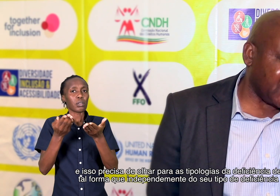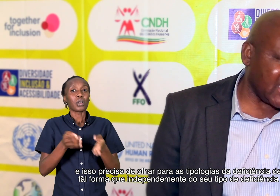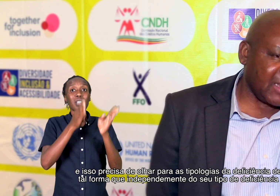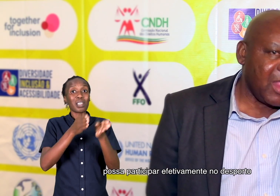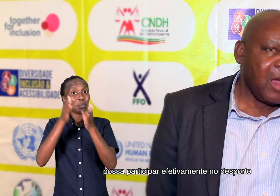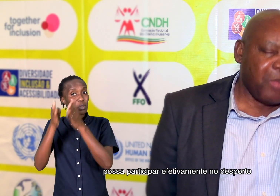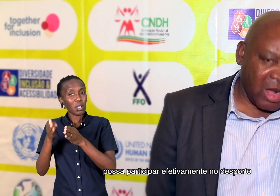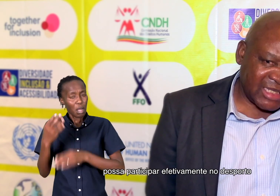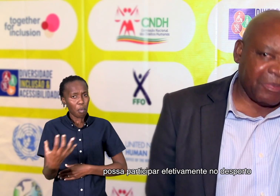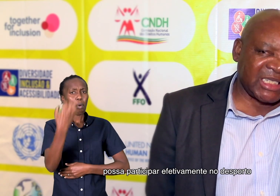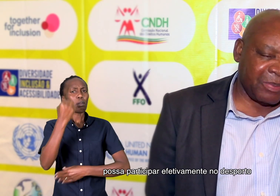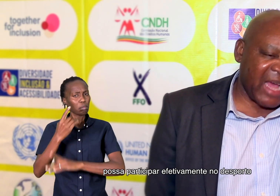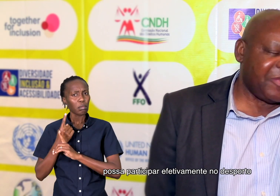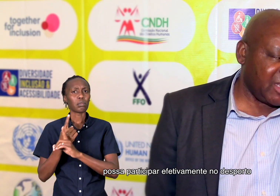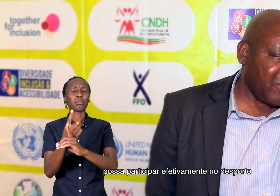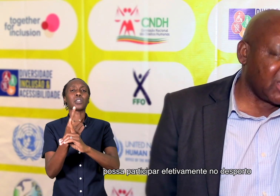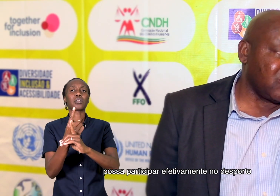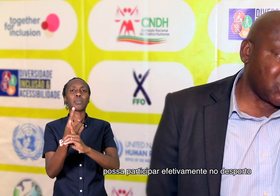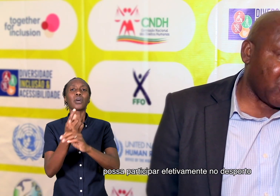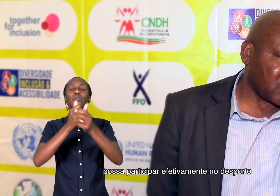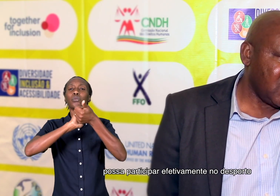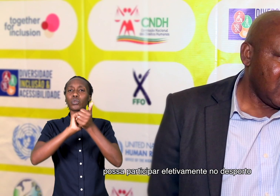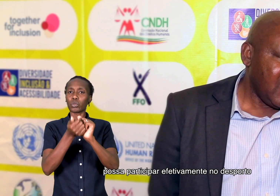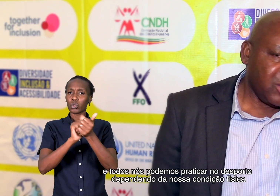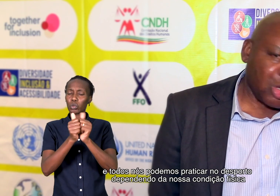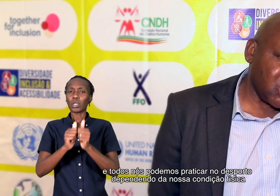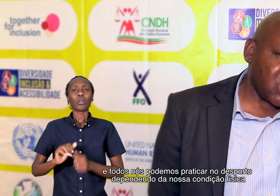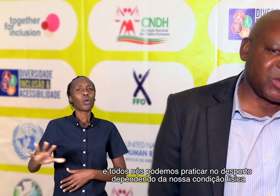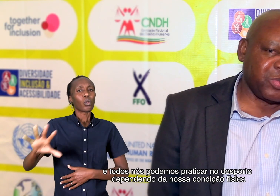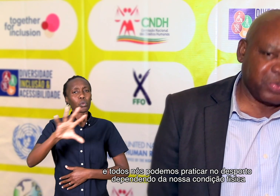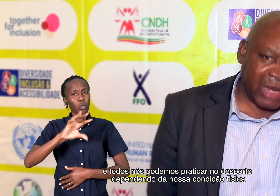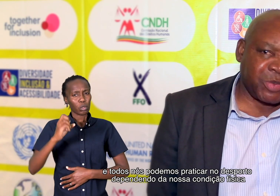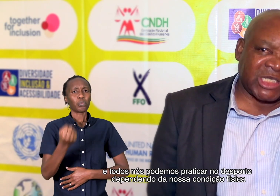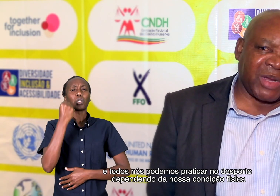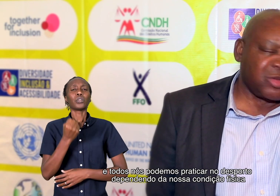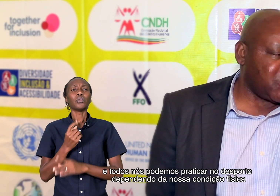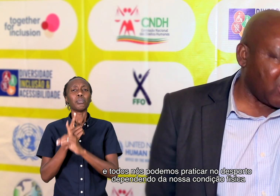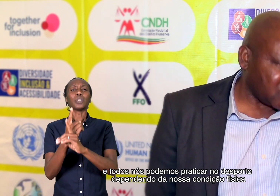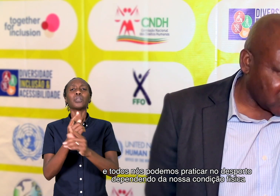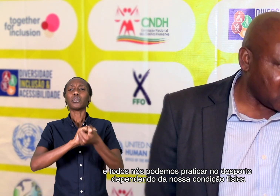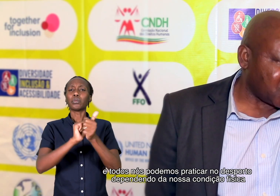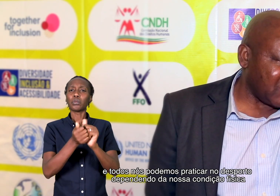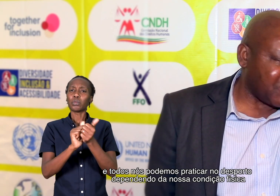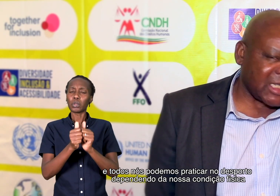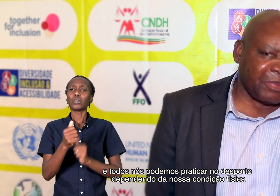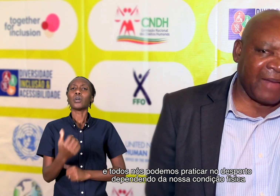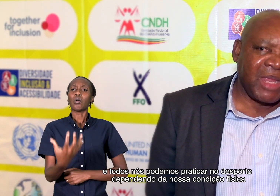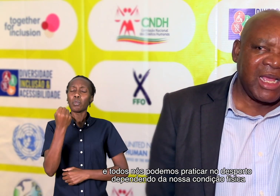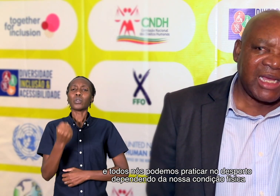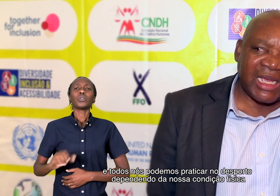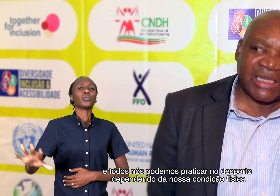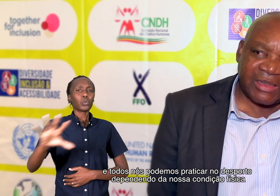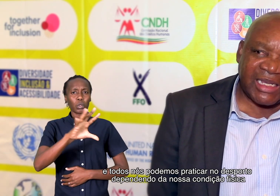de deficiência, possa participar efetivamente no desporto. Todos nós podemos participar do desporto, todos nós podemos